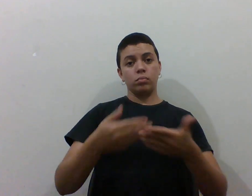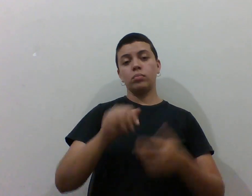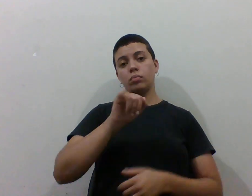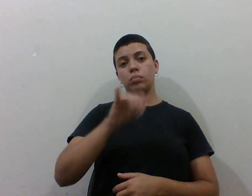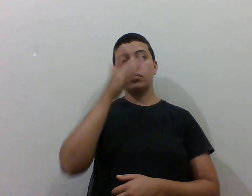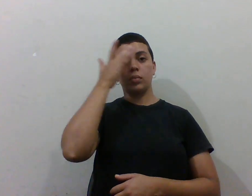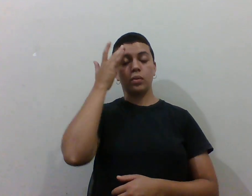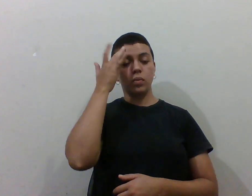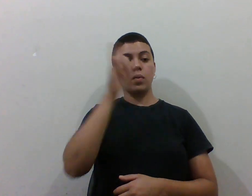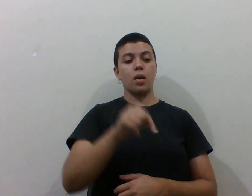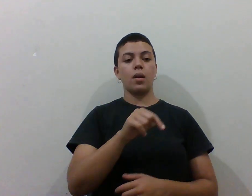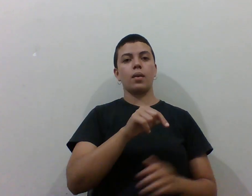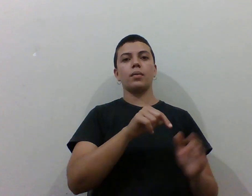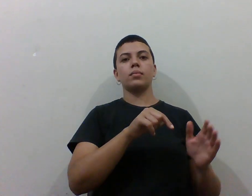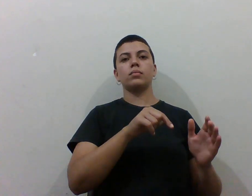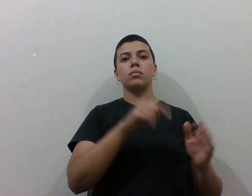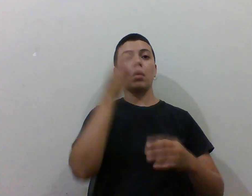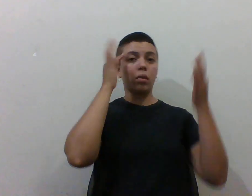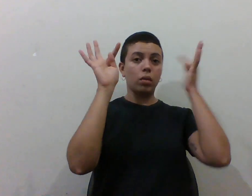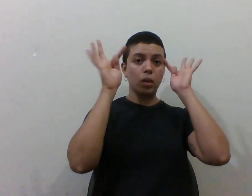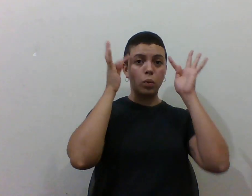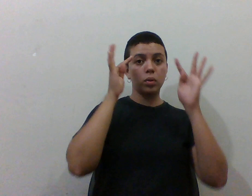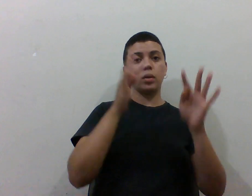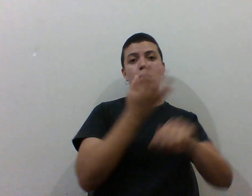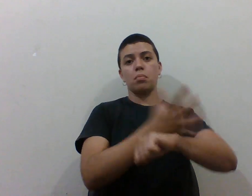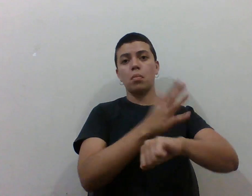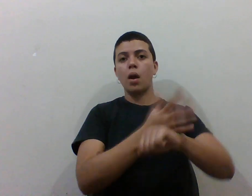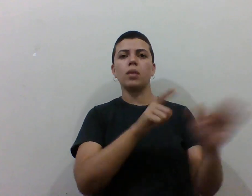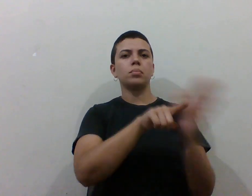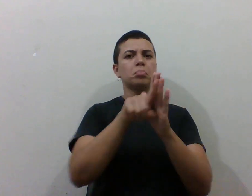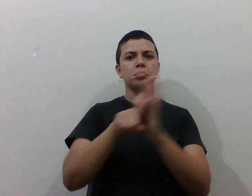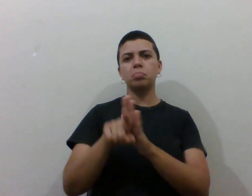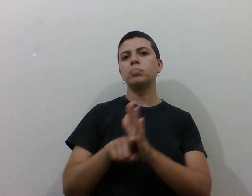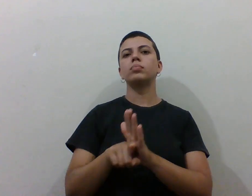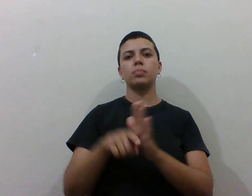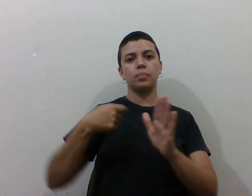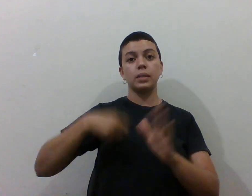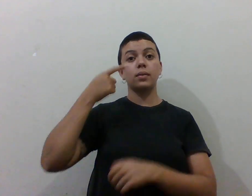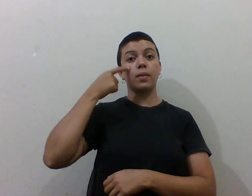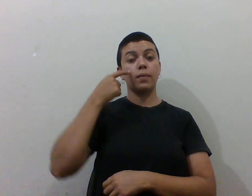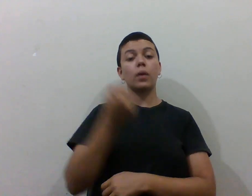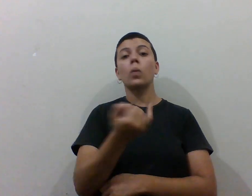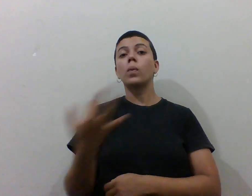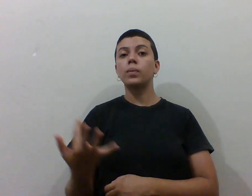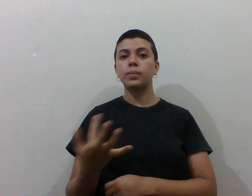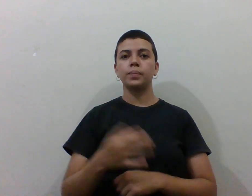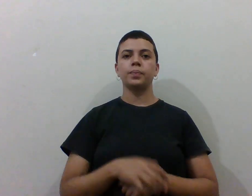tem vivência prática realizar realizar as formações continuadas no longo prazo e pontuais